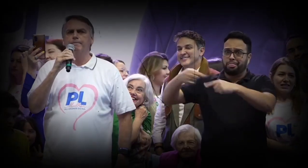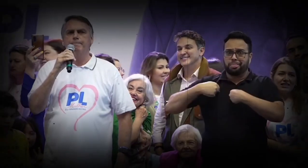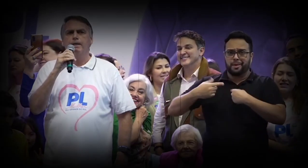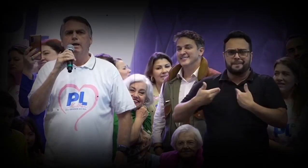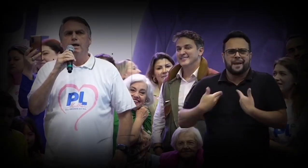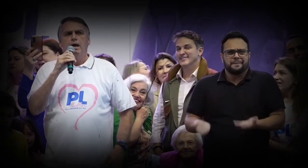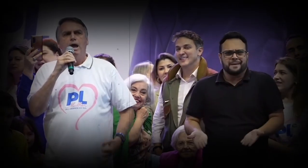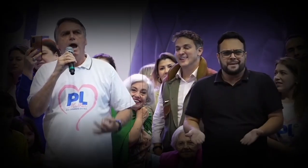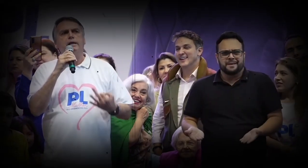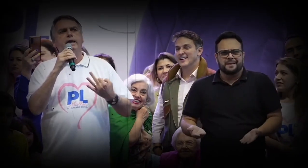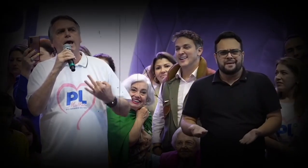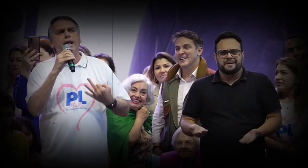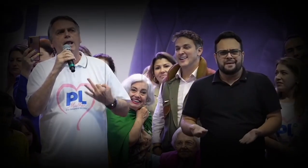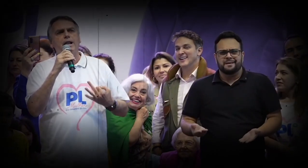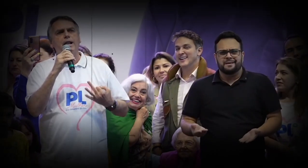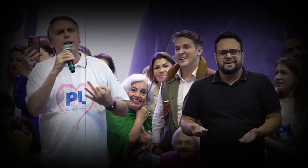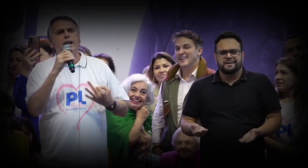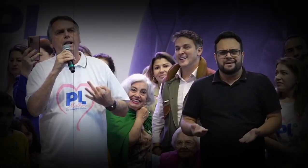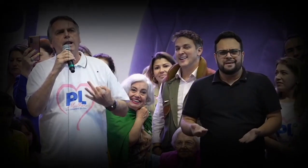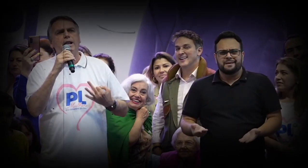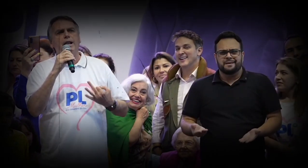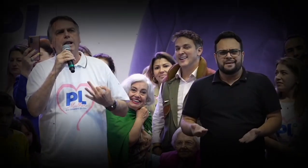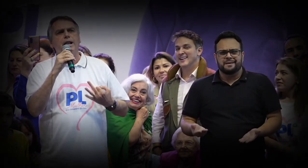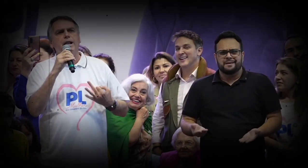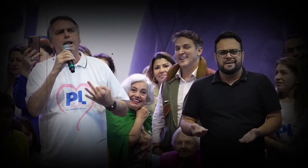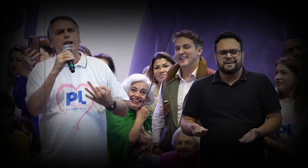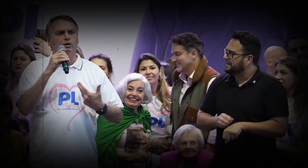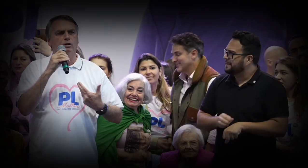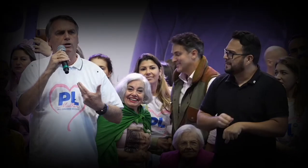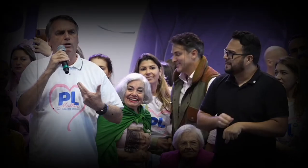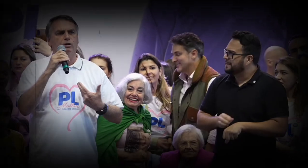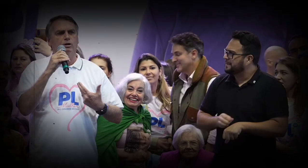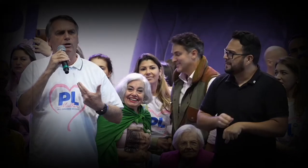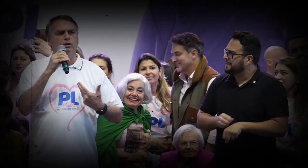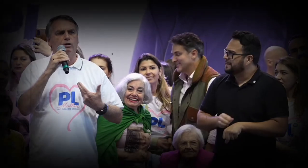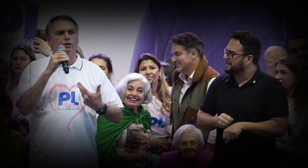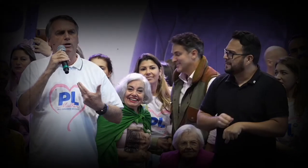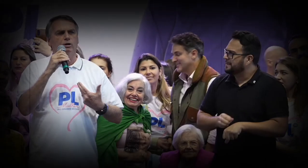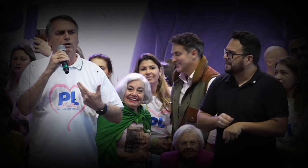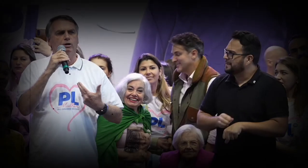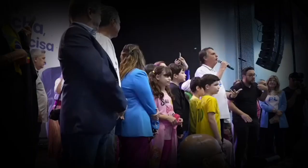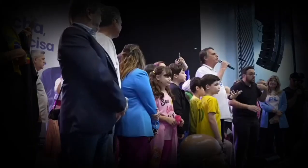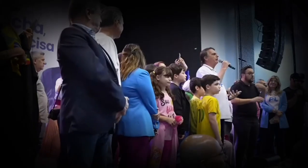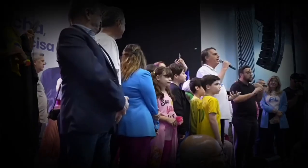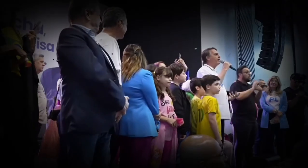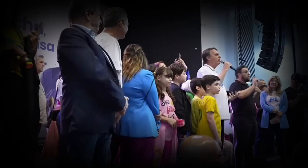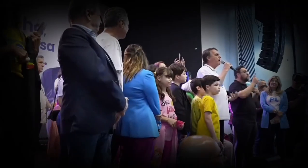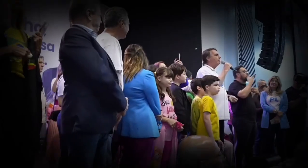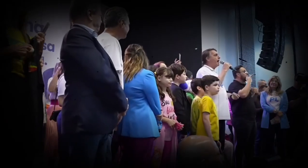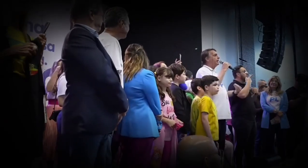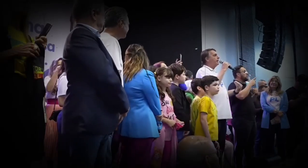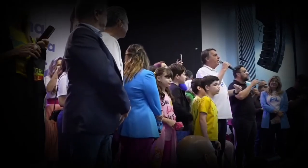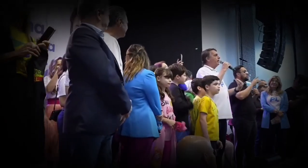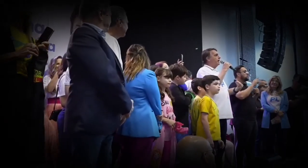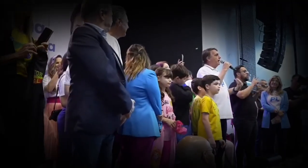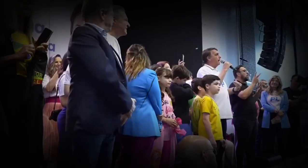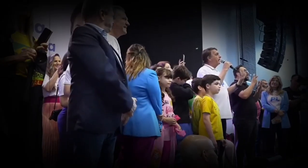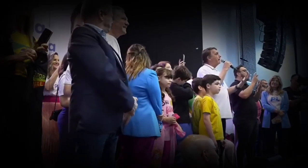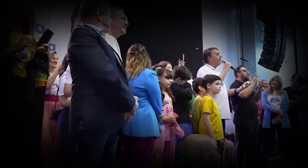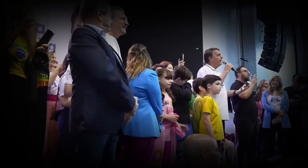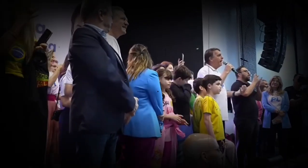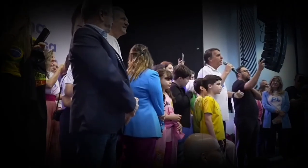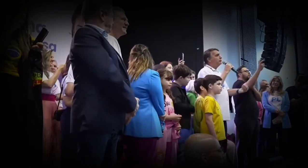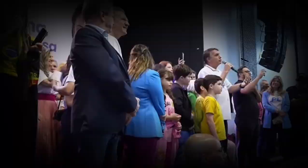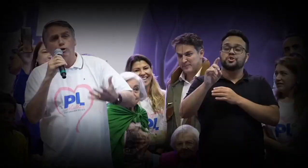ministério. É aquela que diz que eu queria dar um golpe em 2000 e de, agora, no dia 8 de janeiro, mas